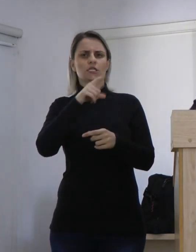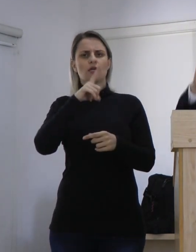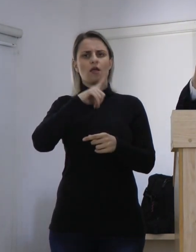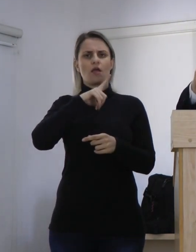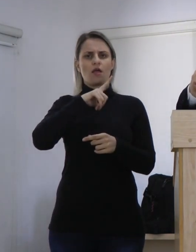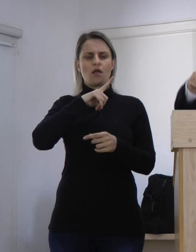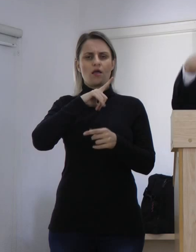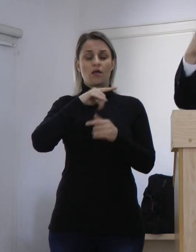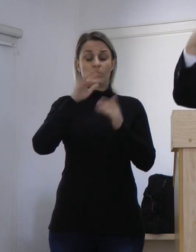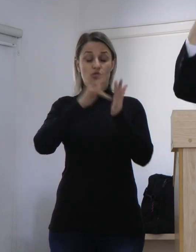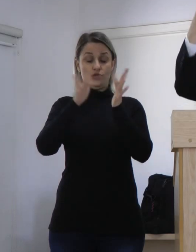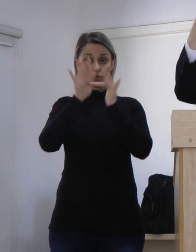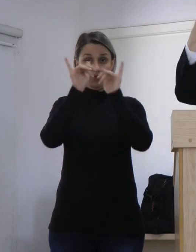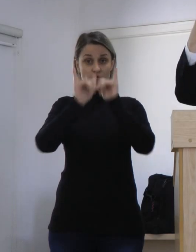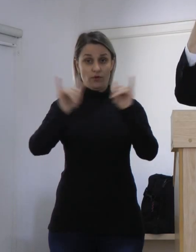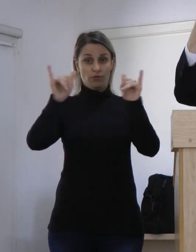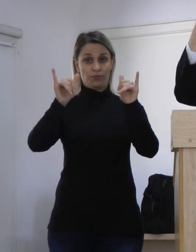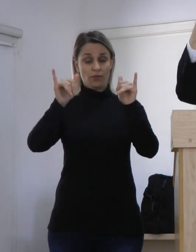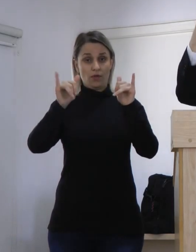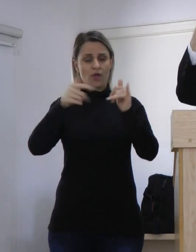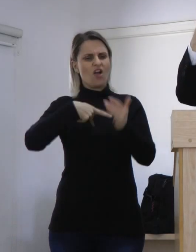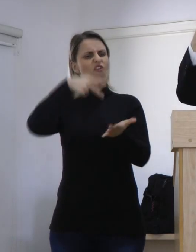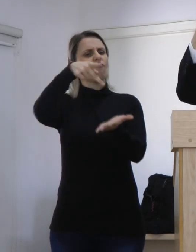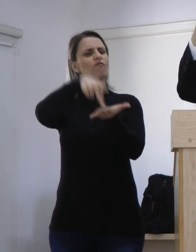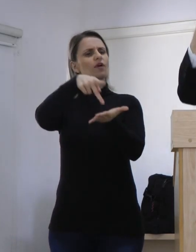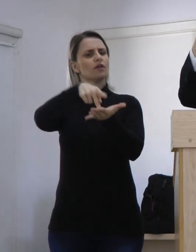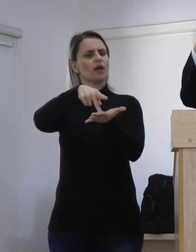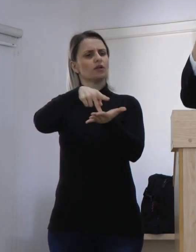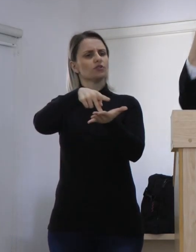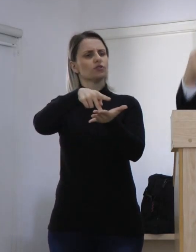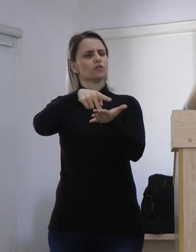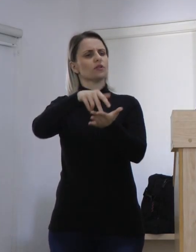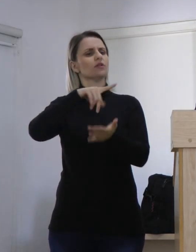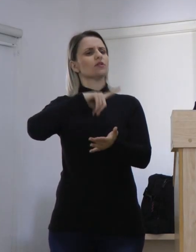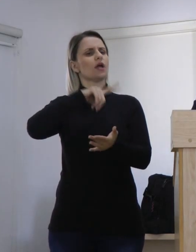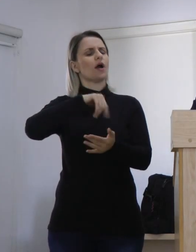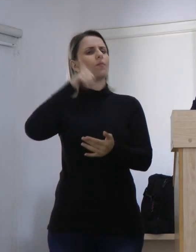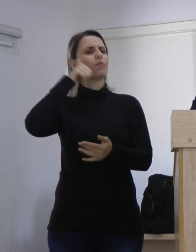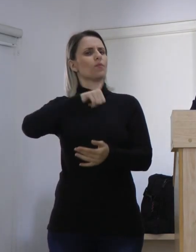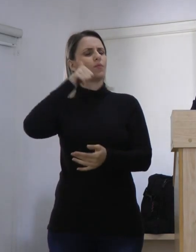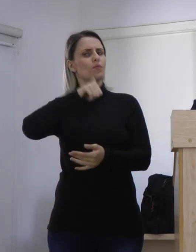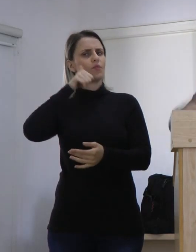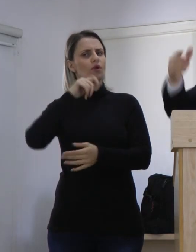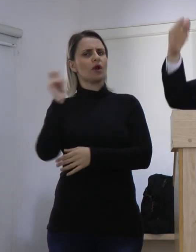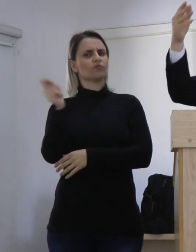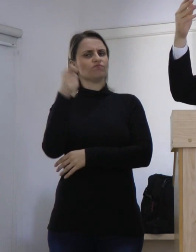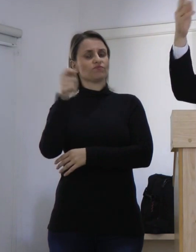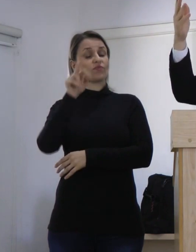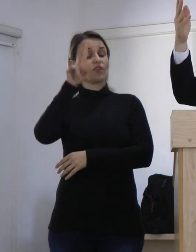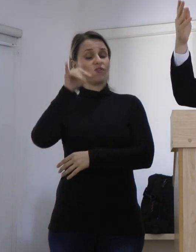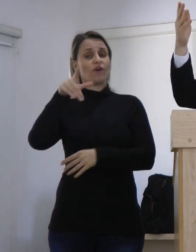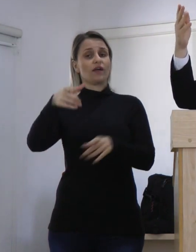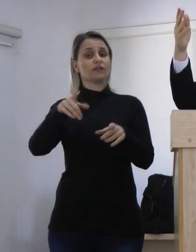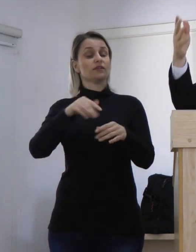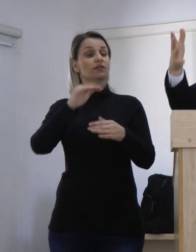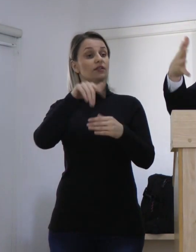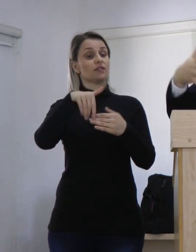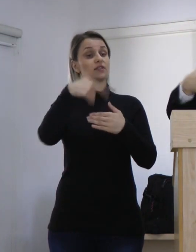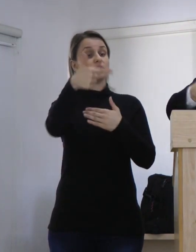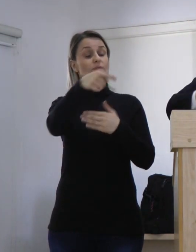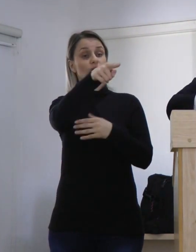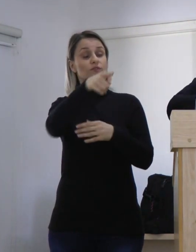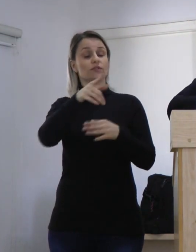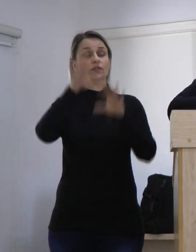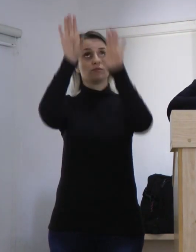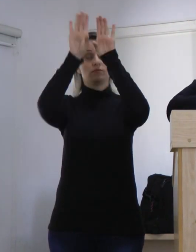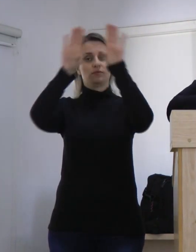eu vos digo em verdade que até as meretrizes vos precederão no reino dos céus. Ai de vós, fariseus hipócritas, sois semelhantes